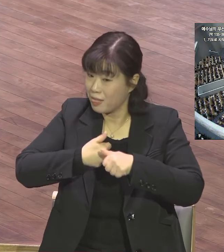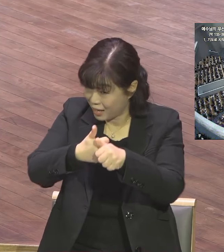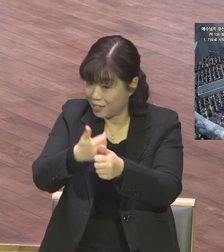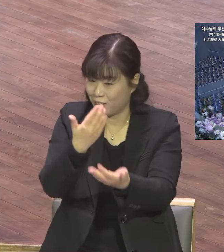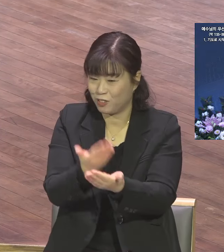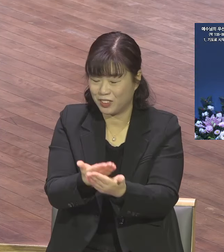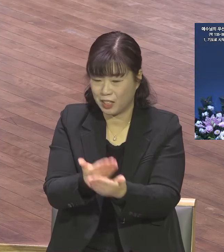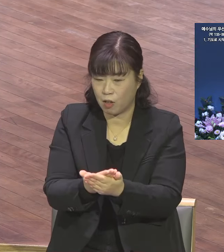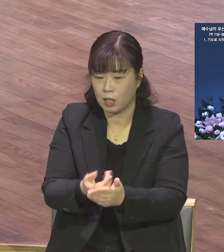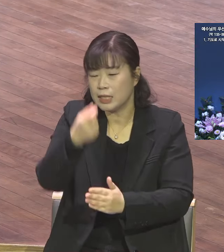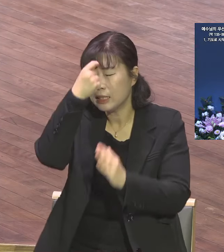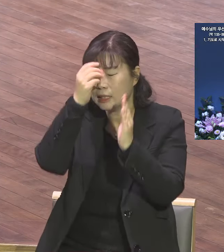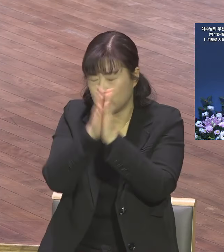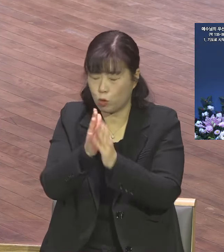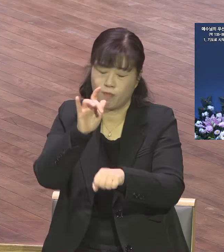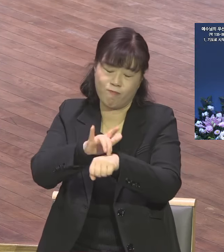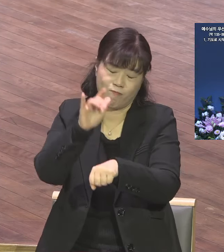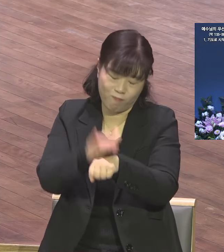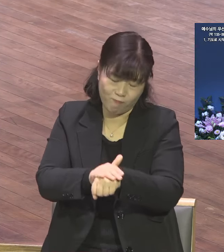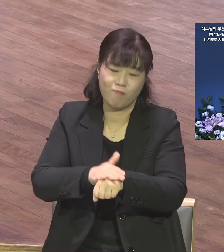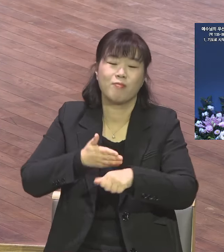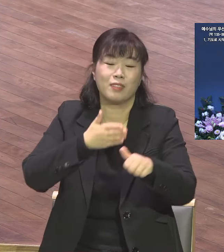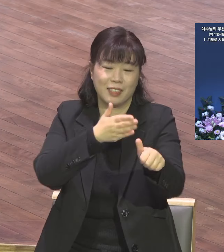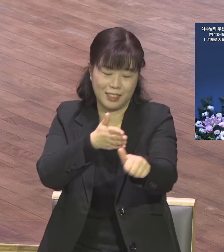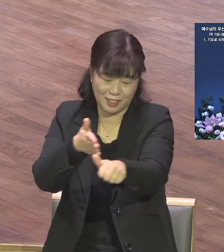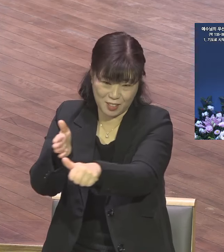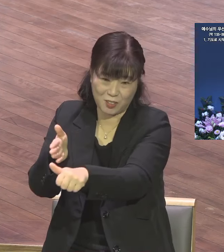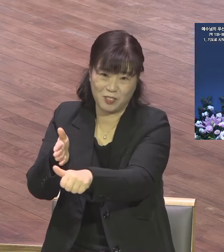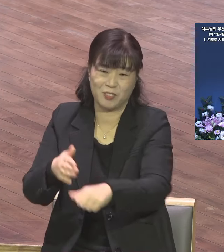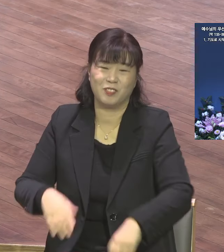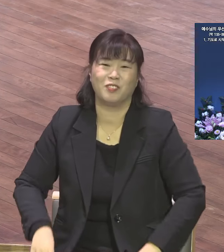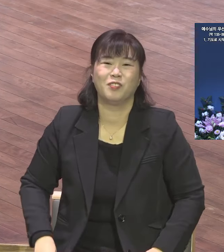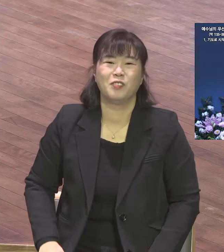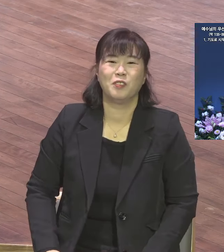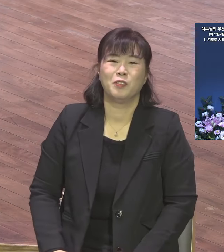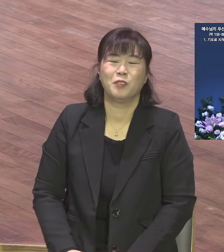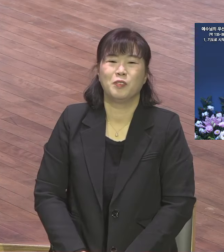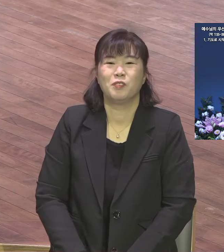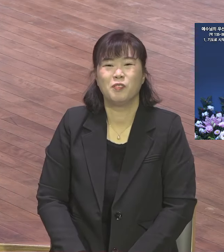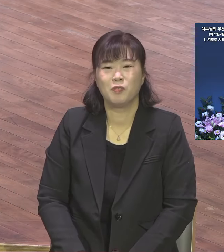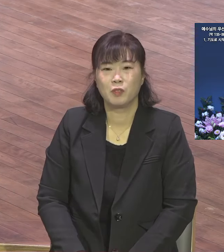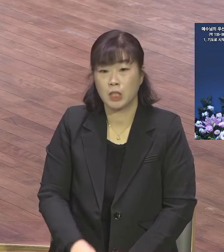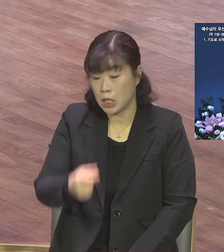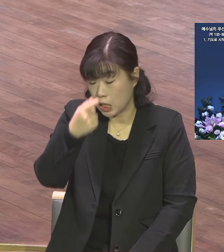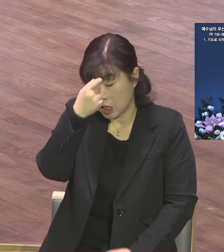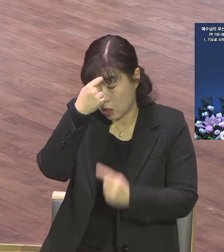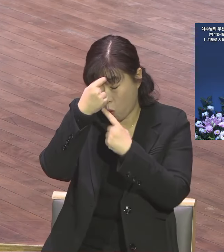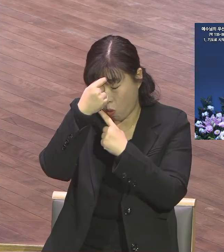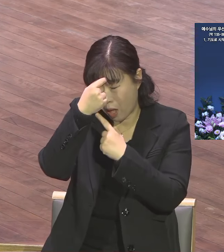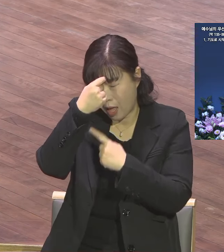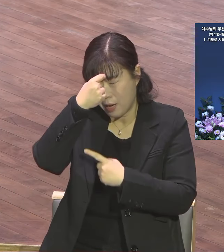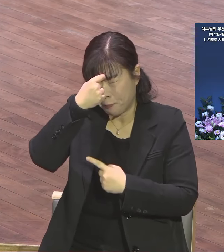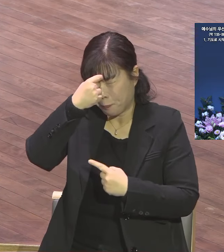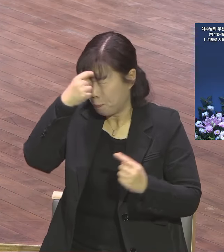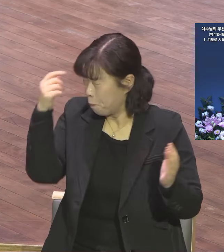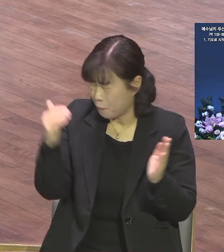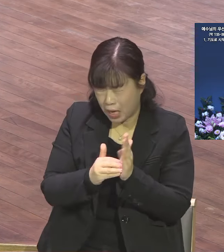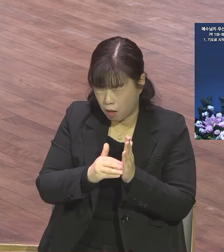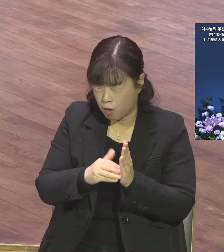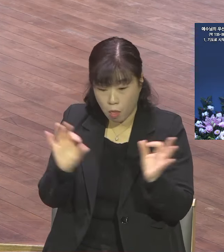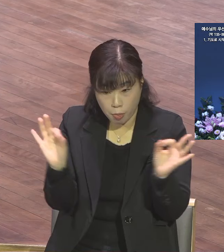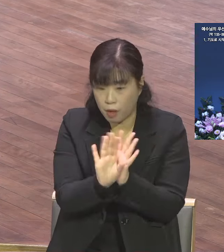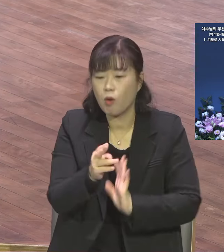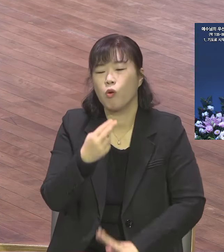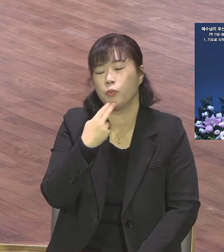체질화가 돼. 체질화 24 기도 이게요. 여러분 기도 기도를 한마디도 땅에 떨어지지 않습니다. 예수님